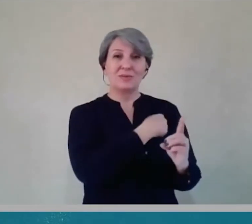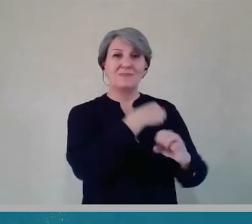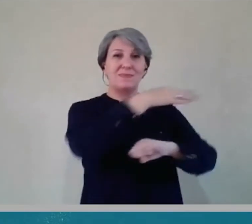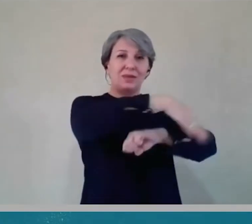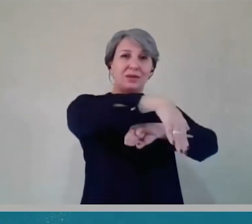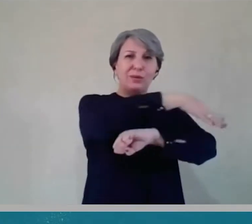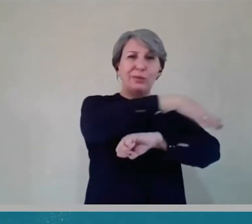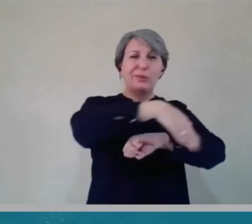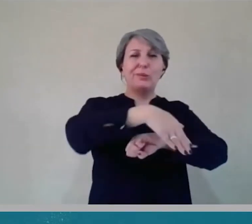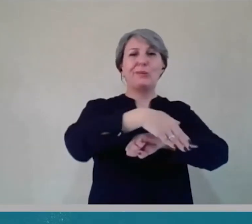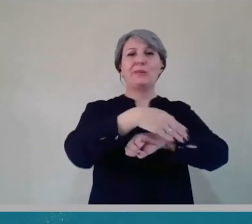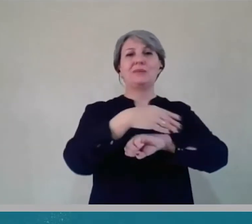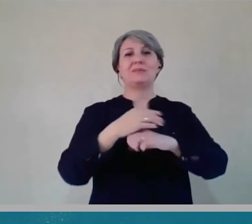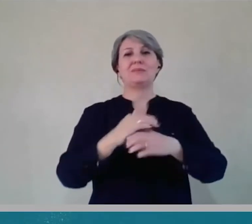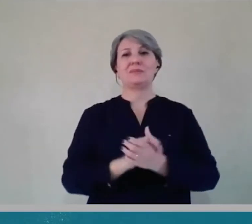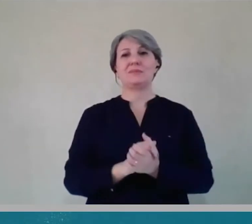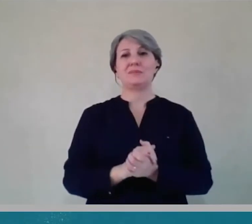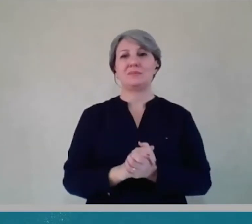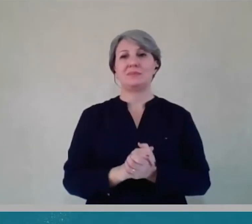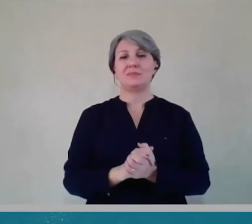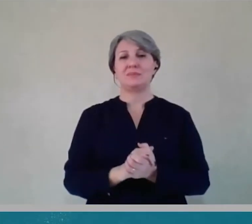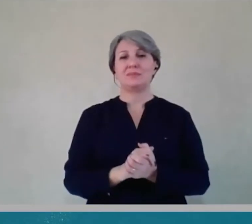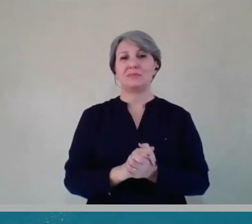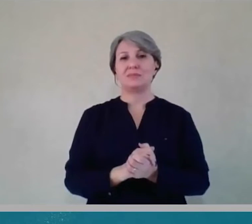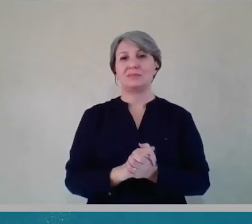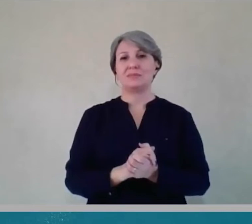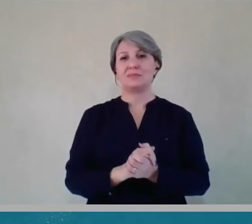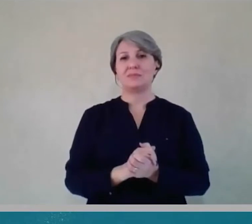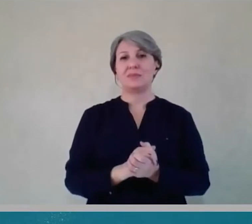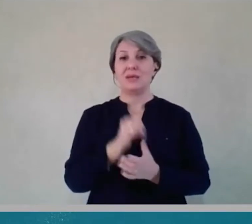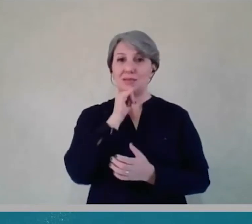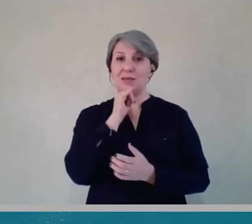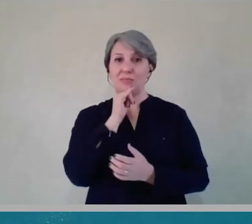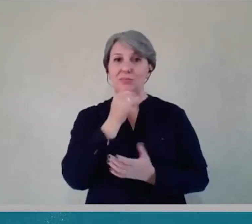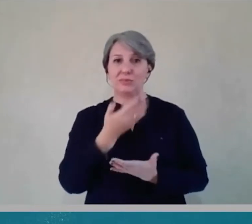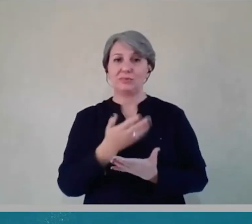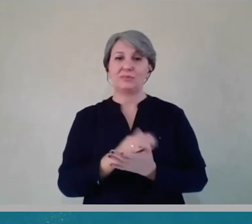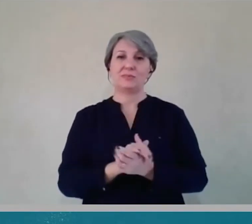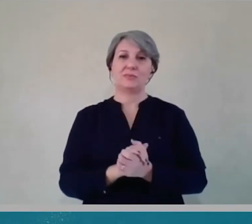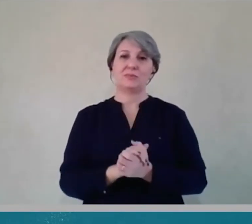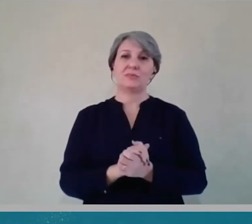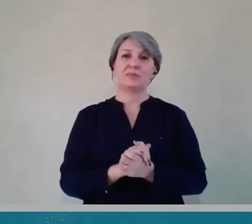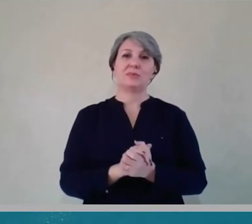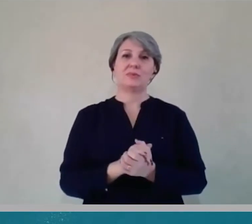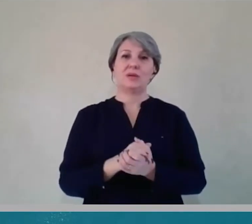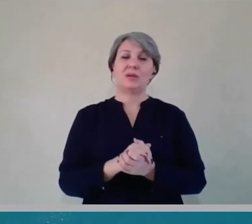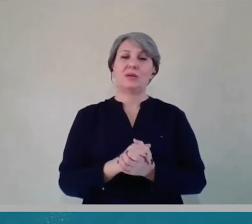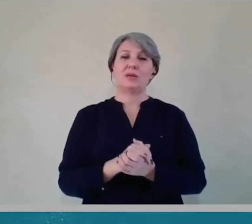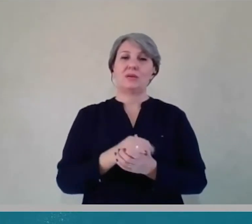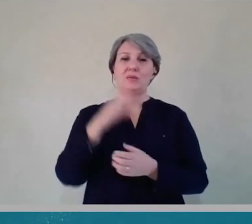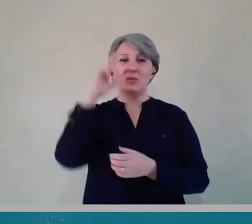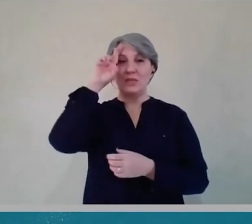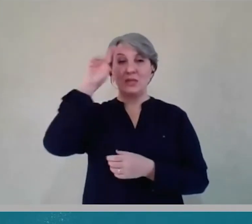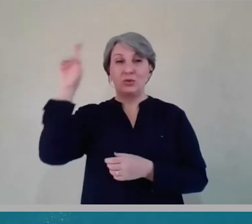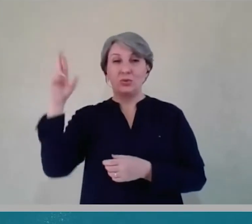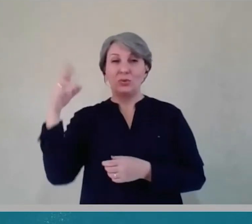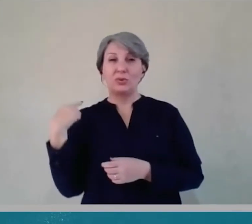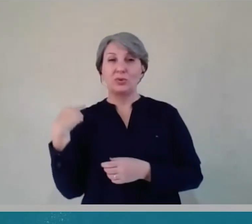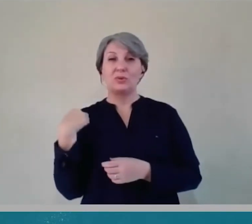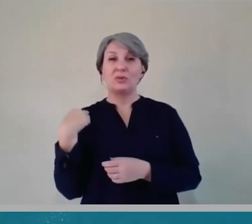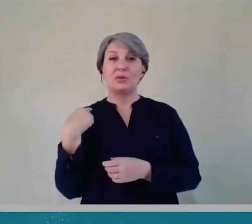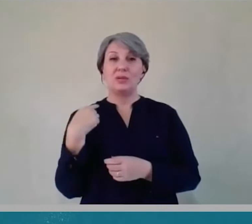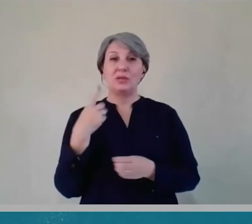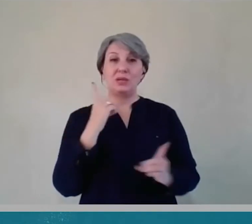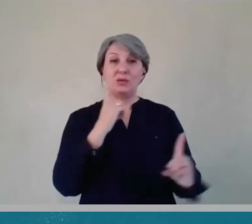E com essa veste nós vivemos no seu palácio. E o palácio de Deus é a igreja.